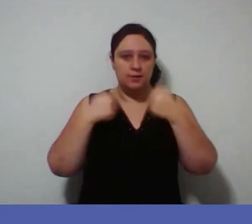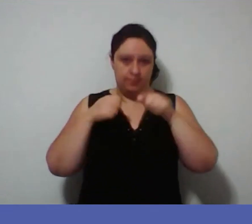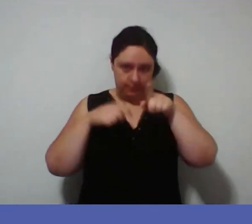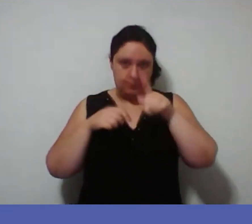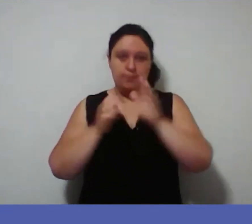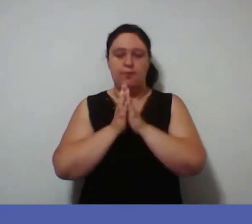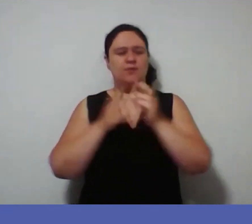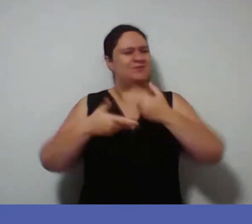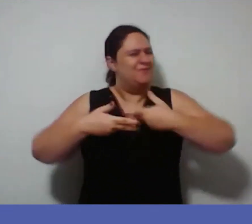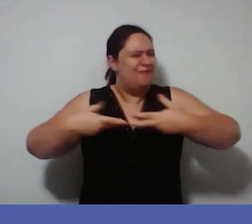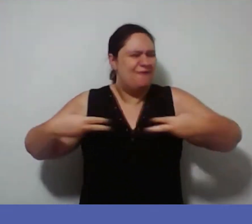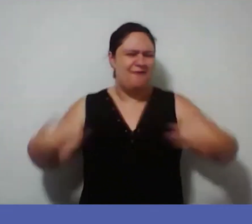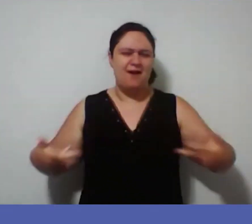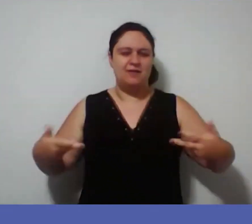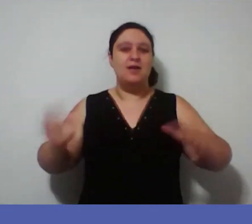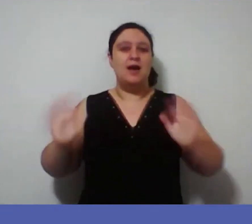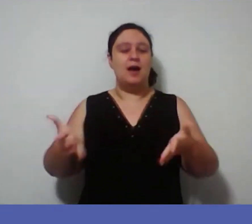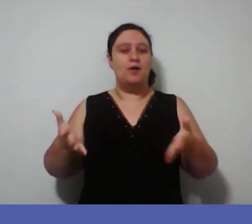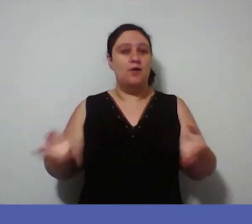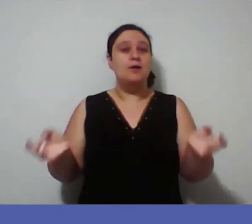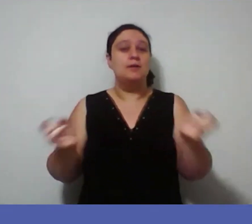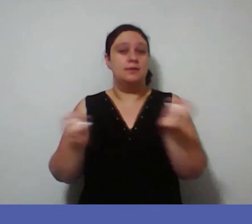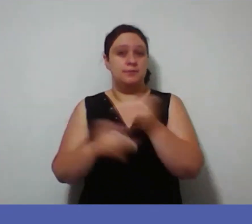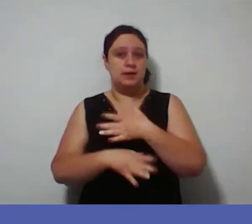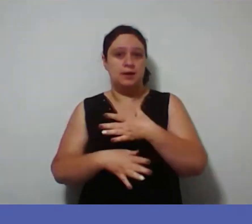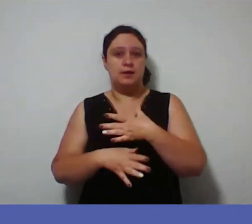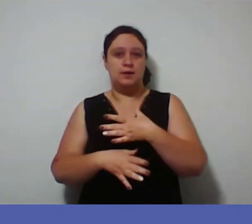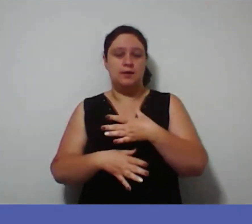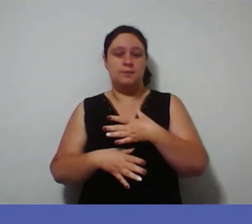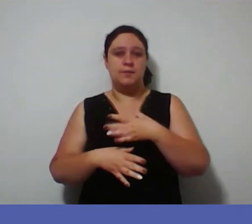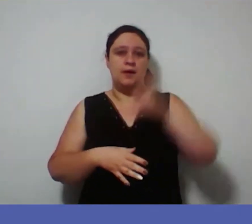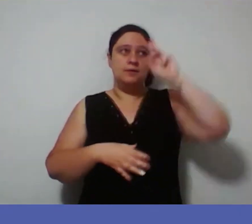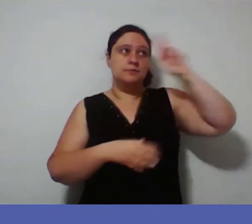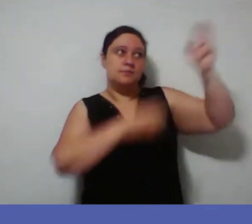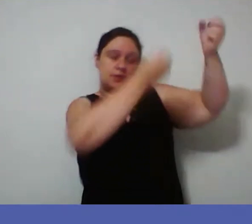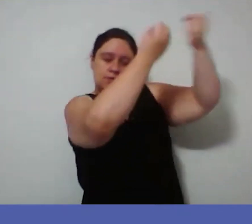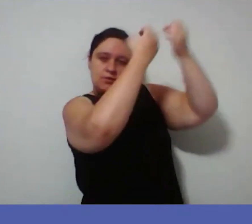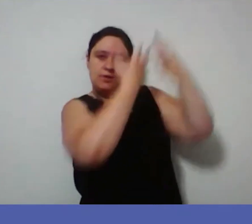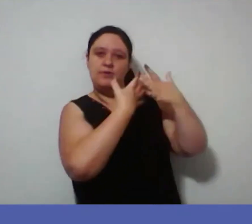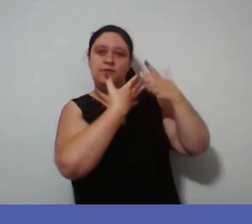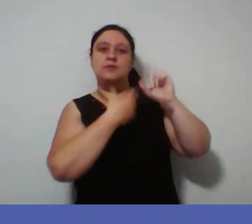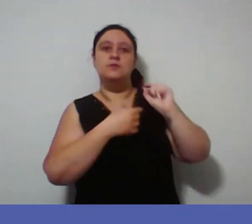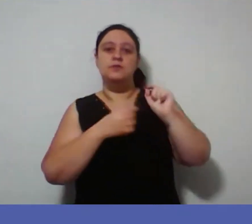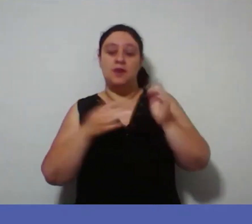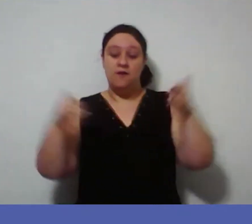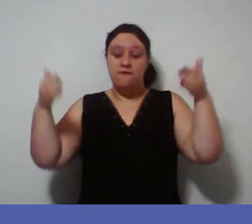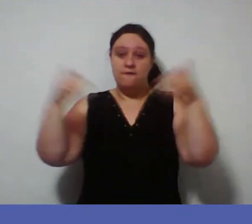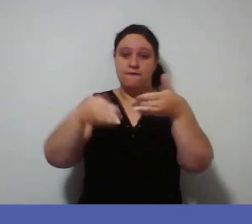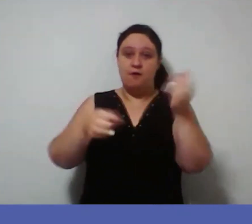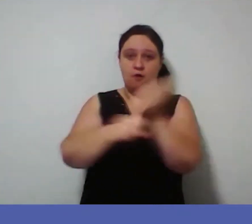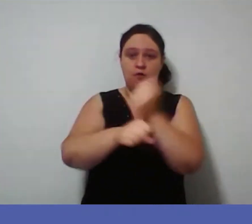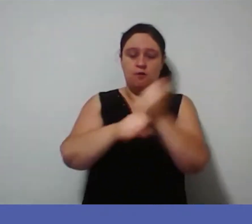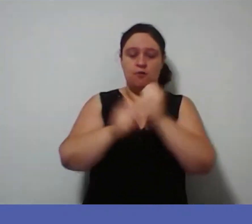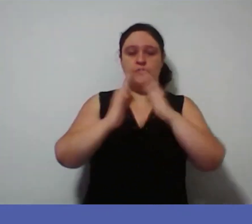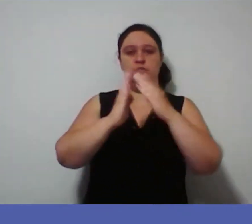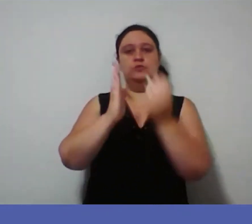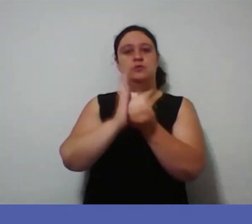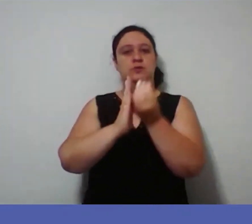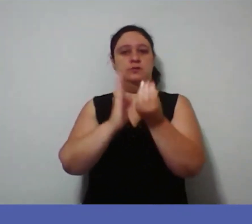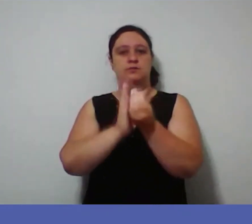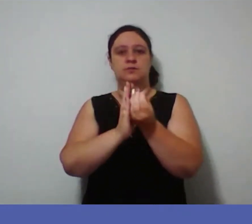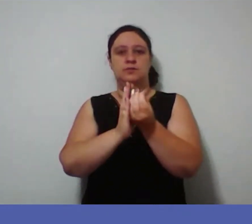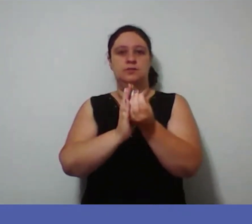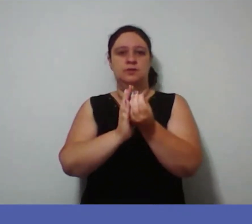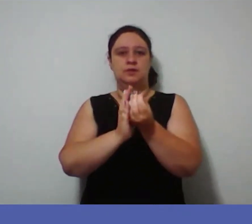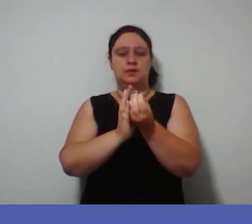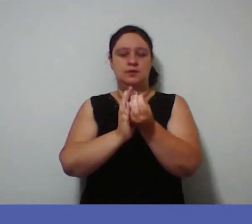para fechar o circuito, o Senhor está nos revelando que o seu foco é a edificação da igreja, uma igreja em total harmonia